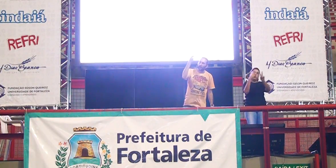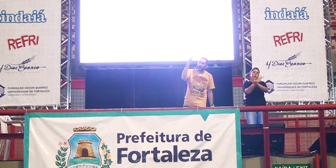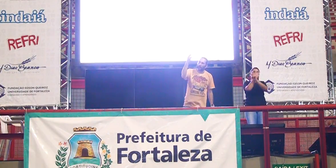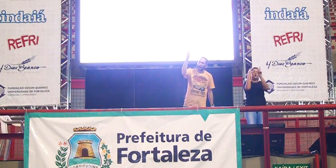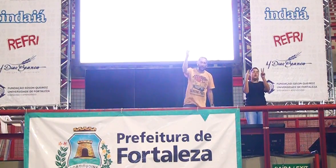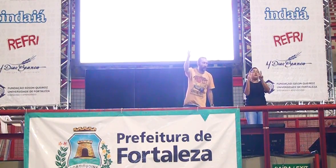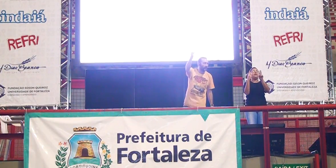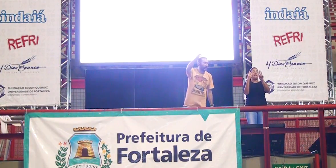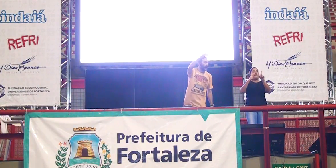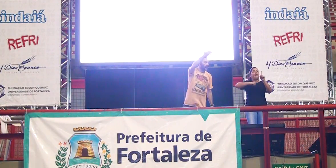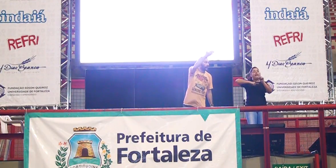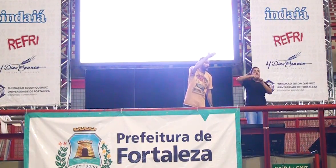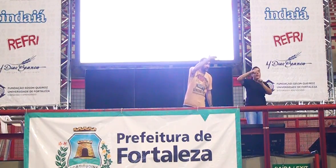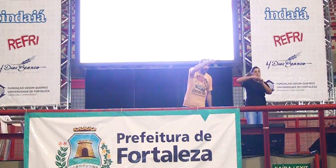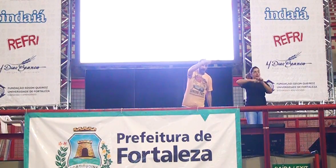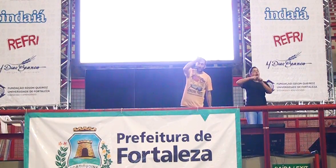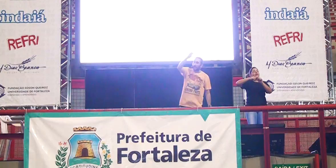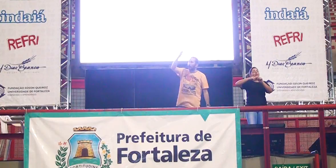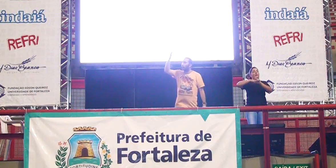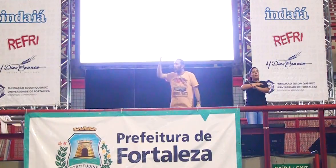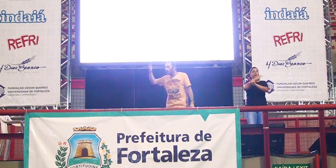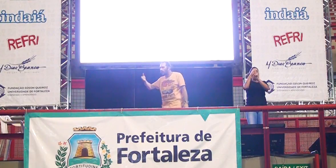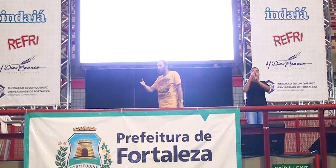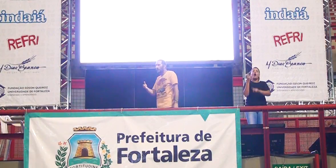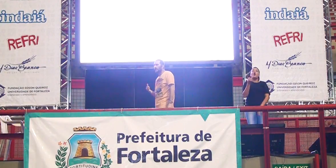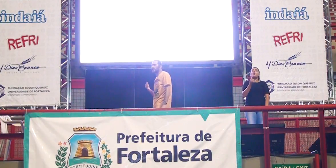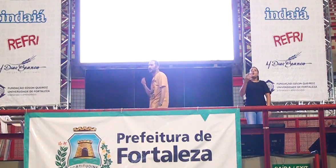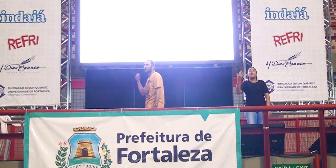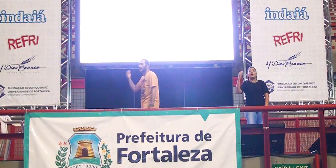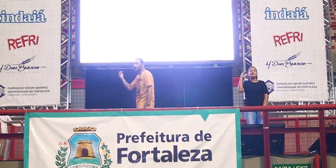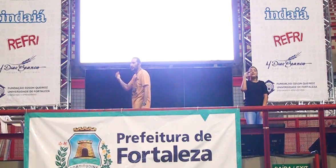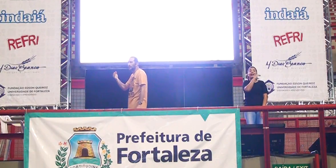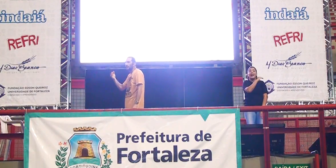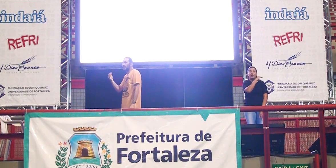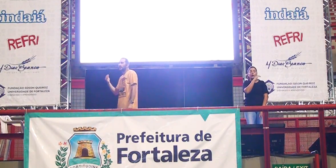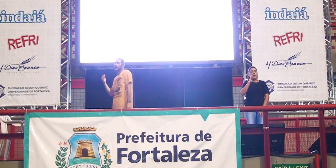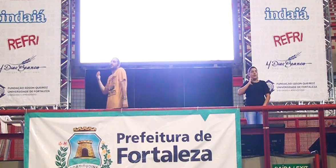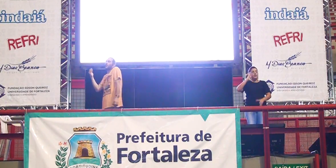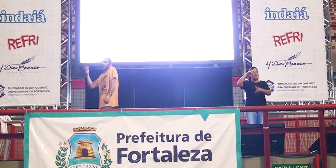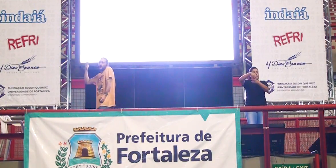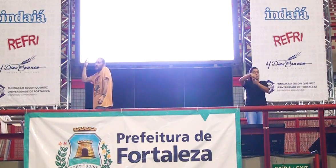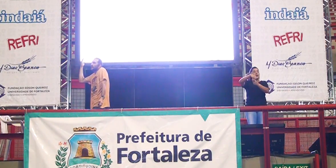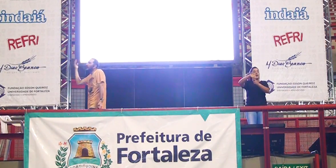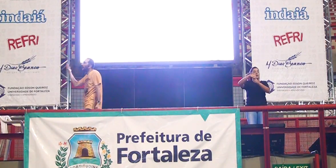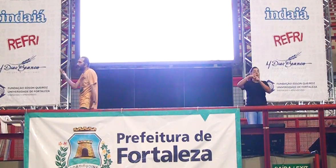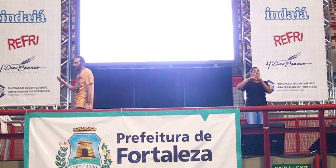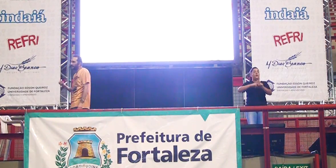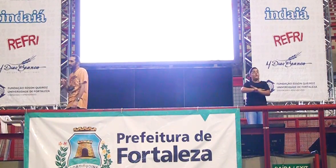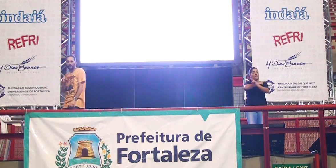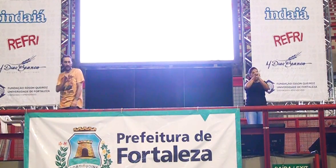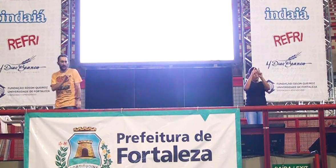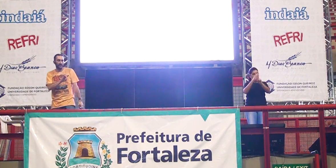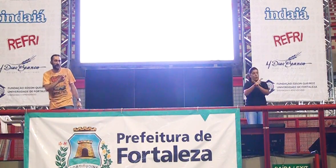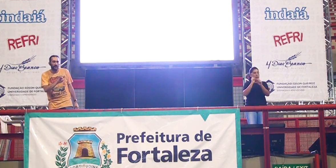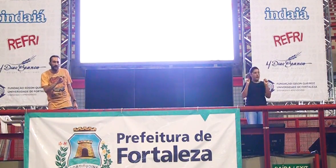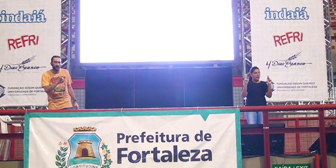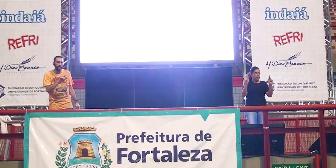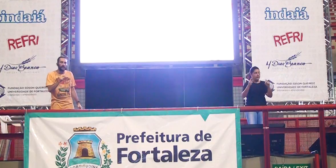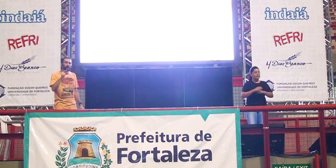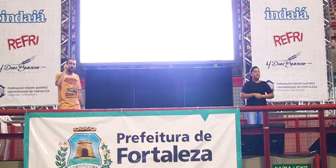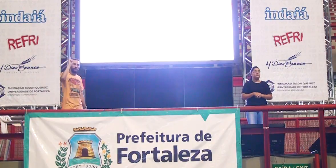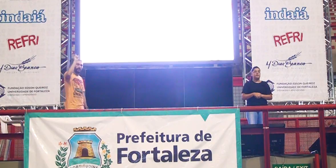Então, temperatura atmosférica é a quantidade de calor existente nas moléculas de ar.